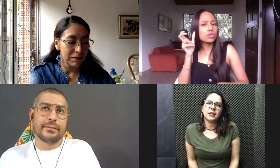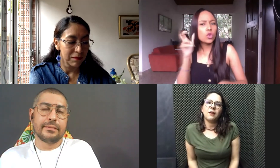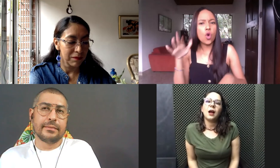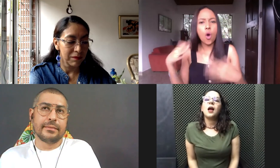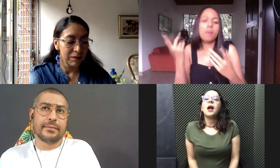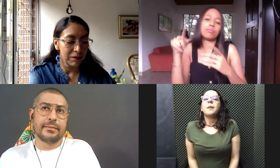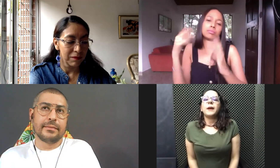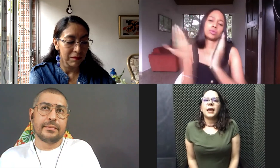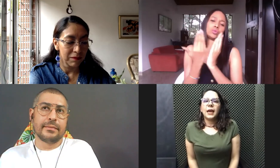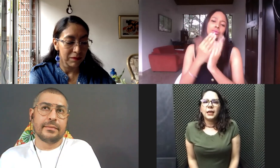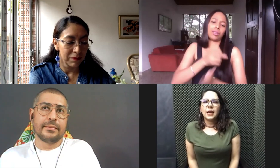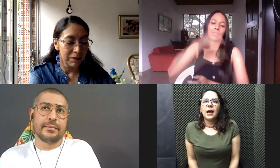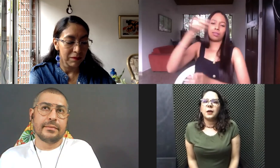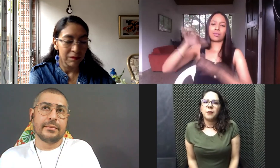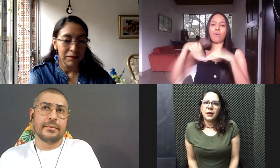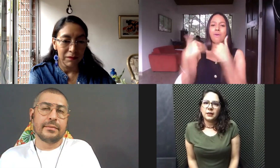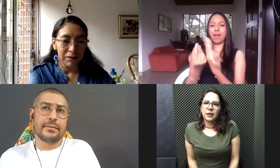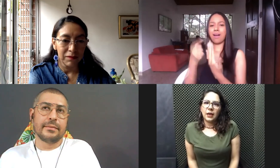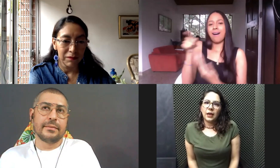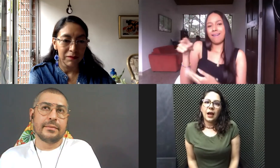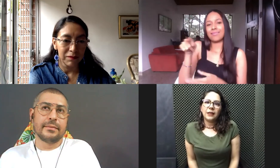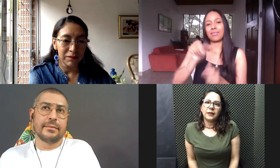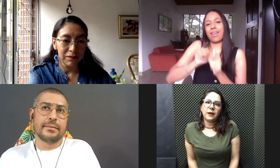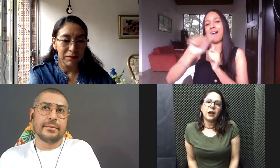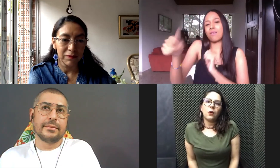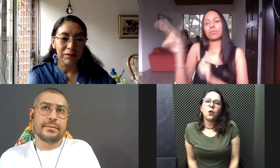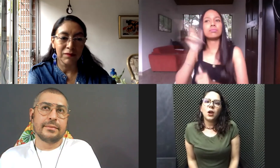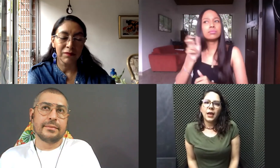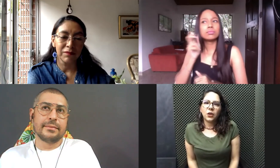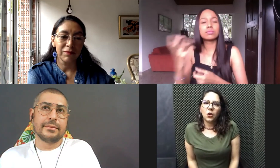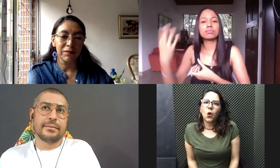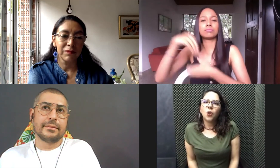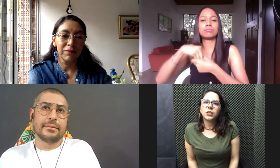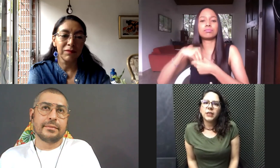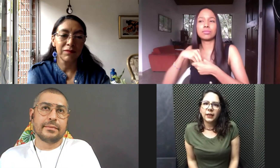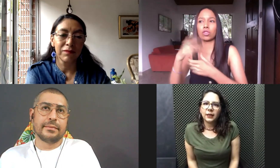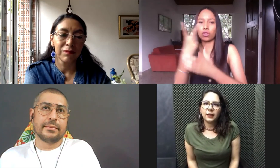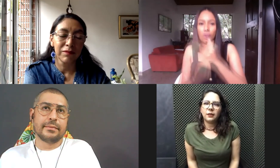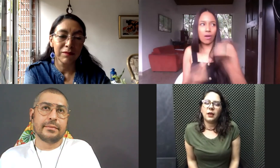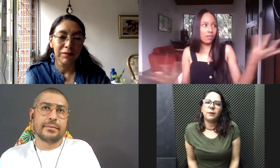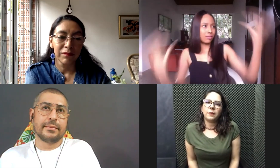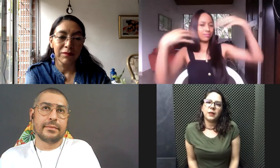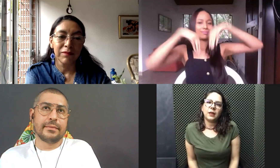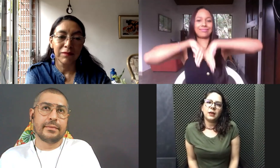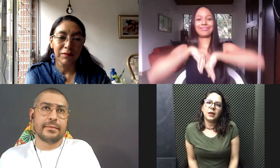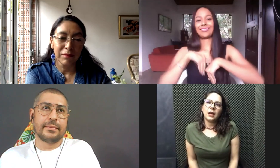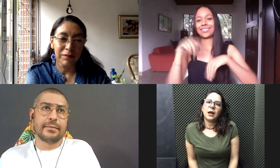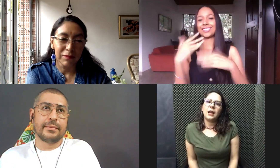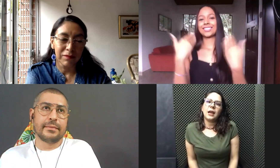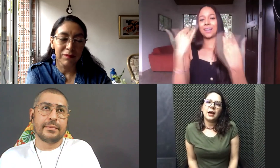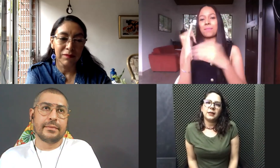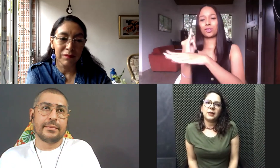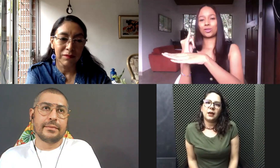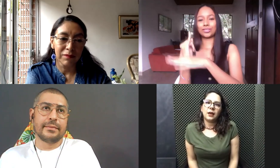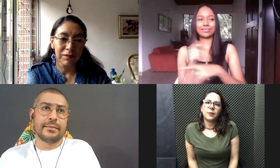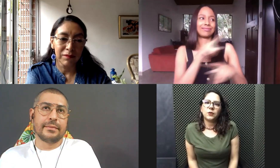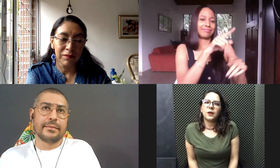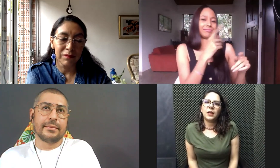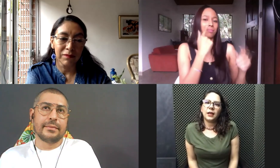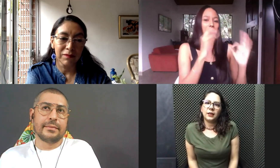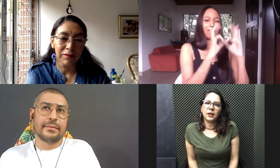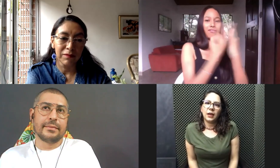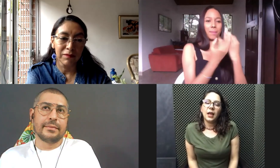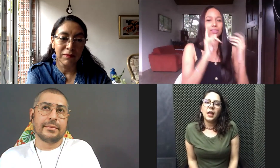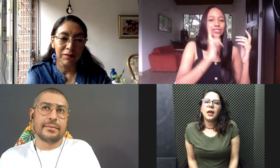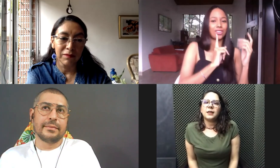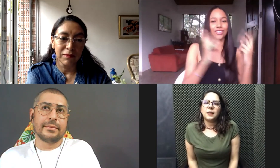que estaba pequeña. Además, al llegar a un colegio oyente, también tenía esa posibilidad